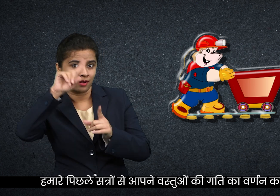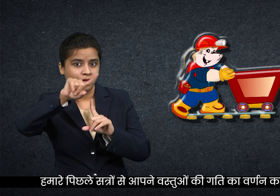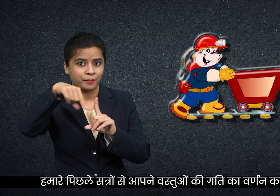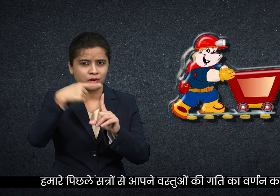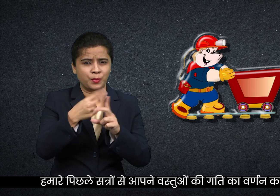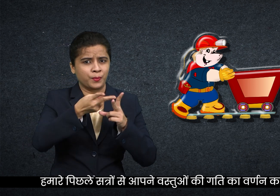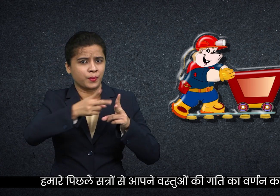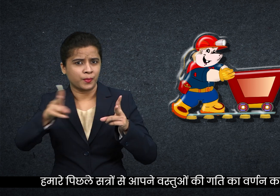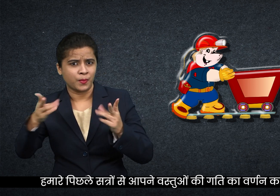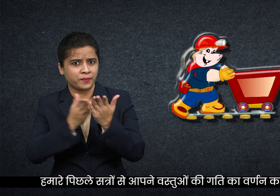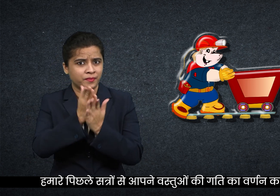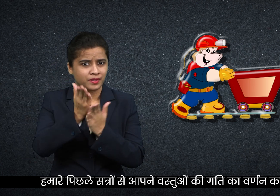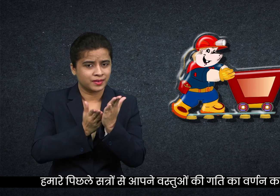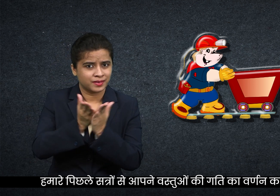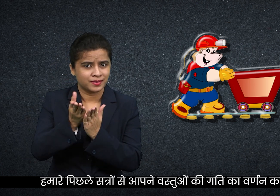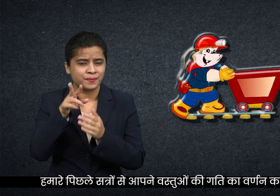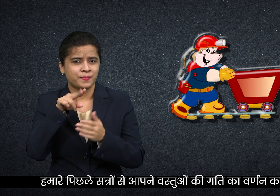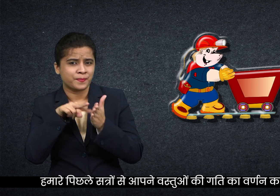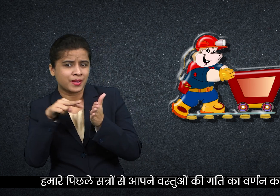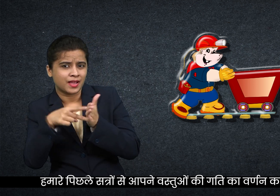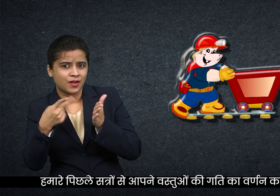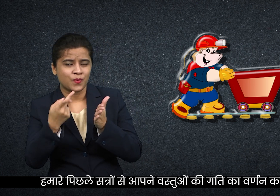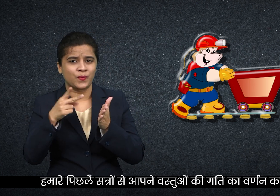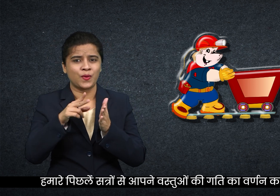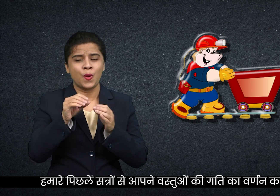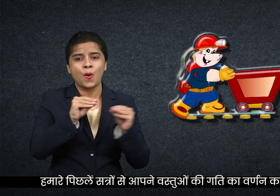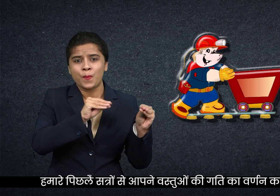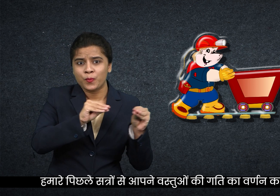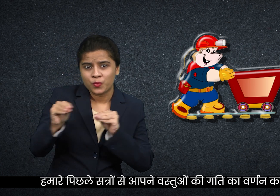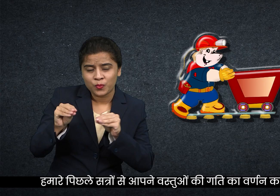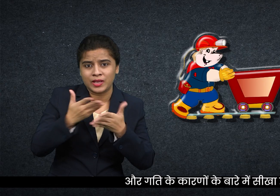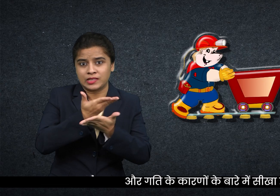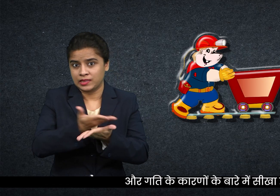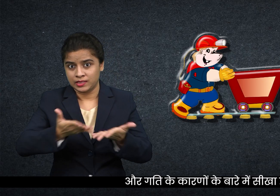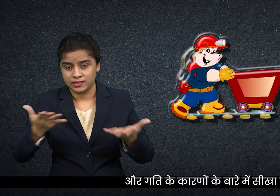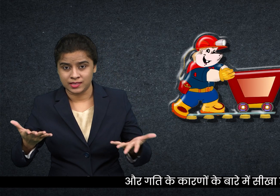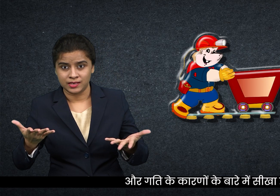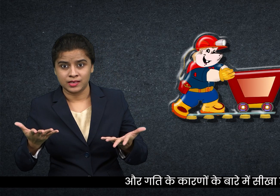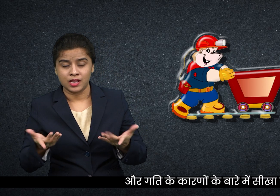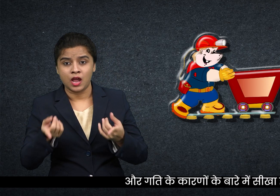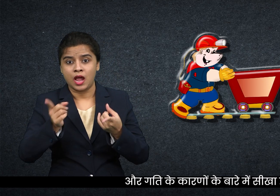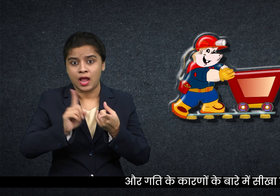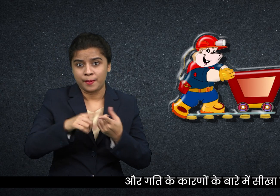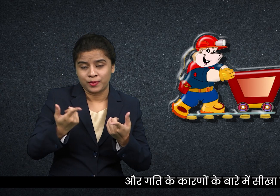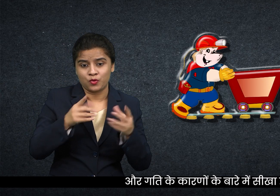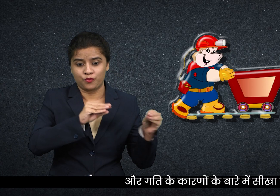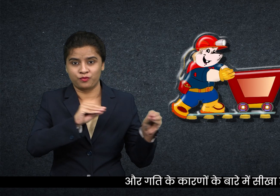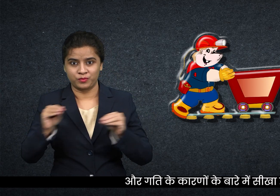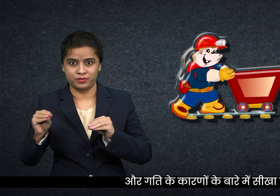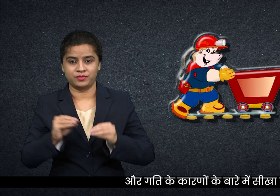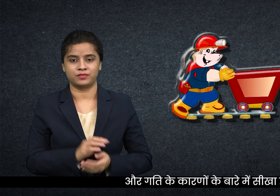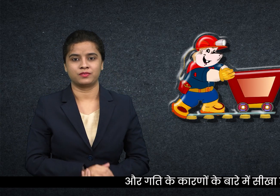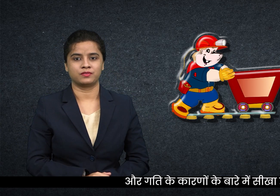वस्तुओं की गति का वर्णन करने के विभिन्न तरीकों और गति के कारणों के बारे में सीखा